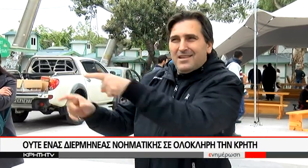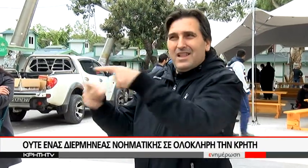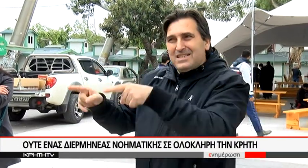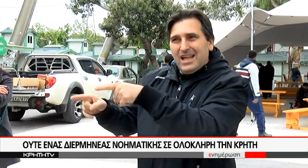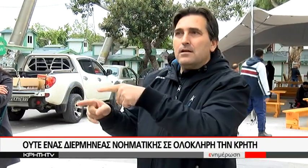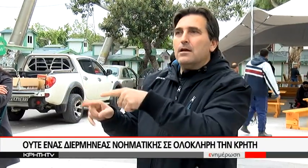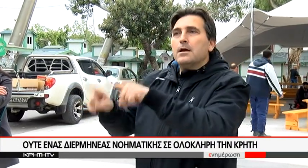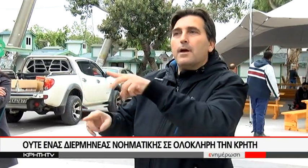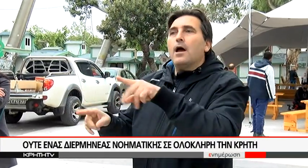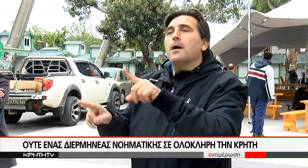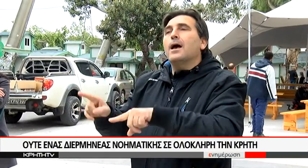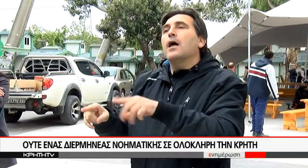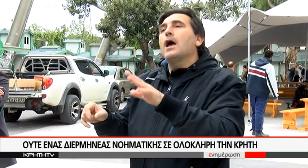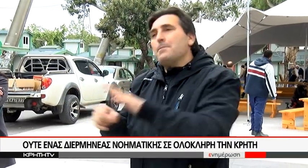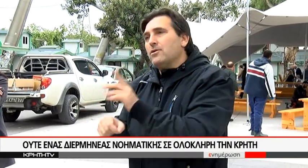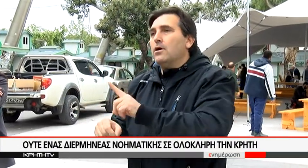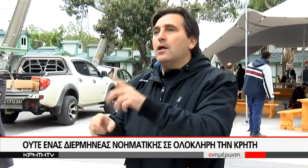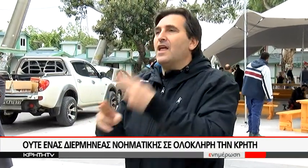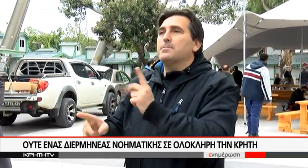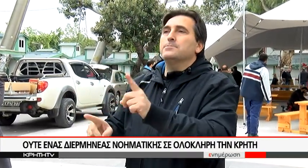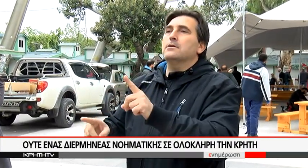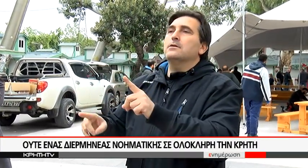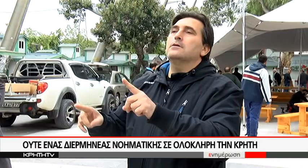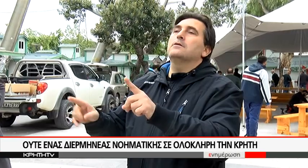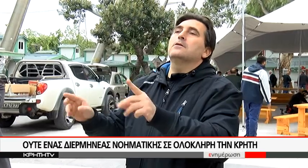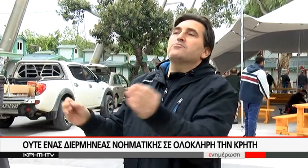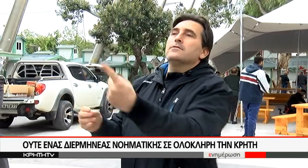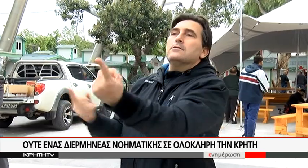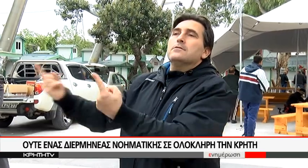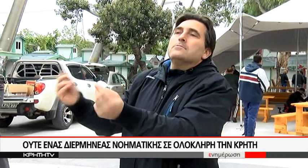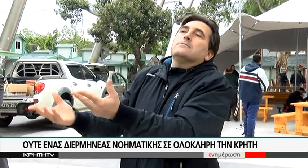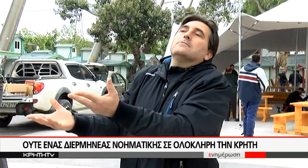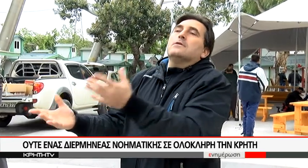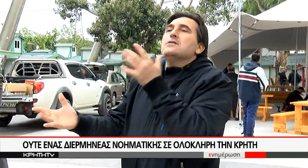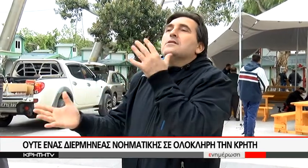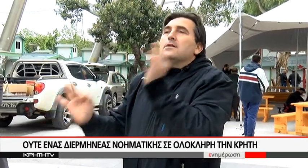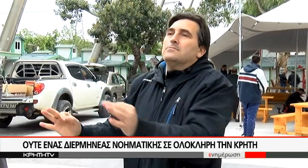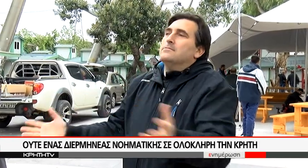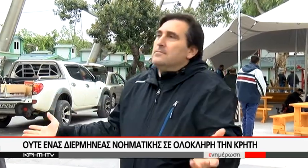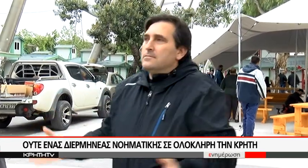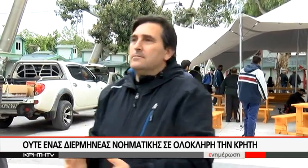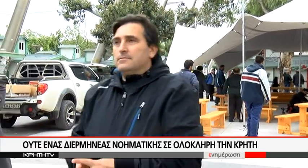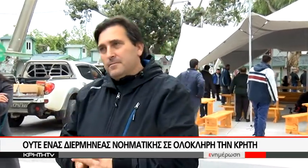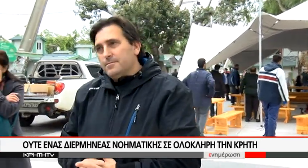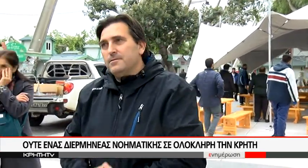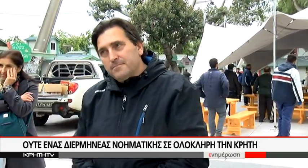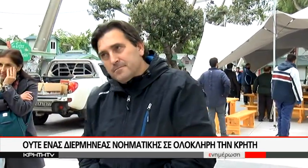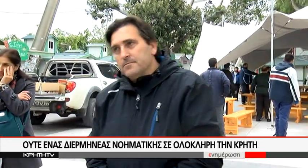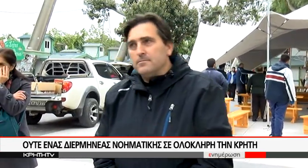Φυσικά κάποιοι δάσκαλοι γνωρίζουν, όχι επαρκώς βέβαια, την νοηματική γλώσσα, όμως αναγκαστικά δεν έχουμε